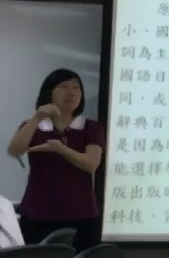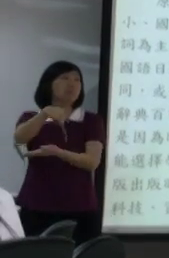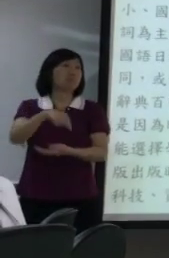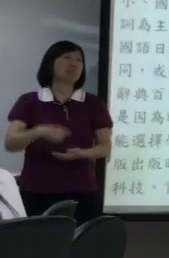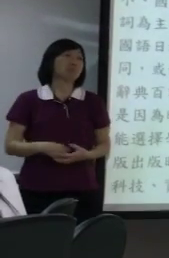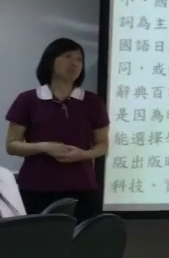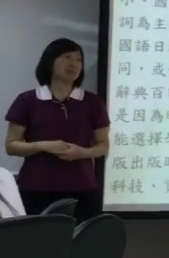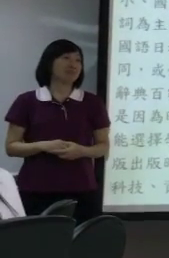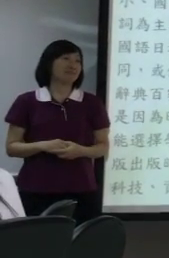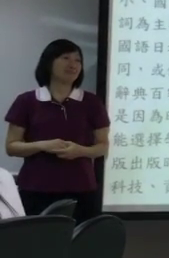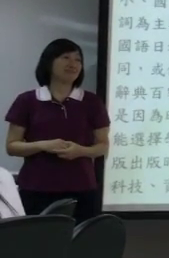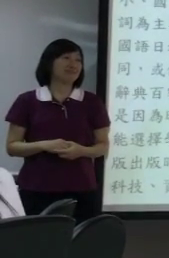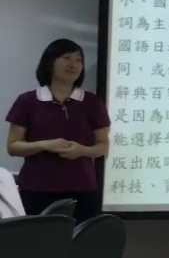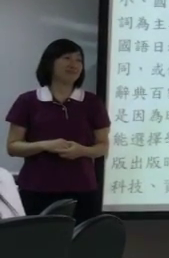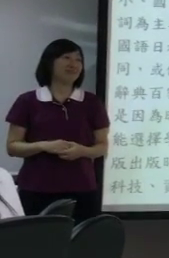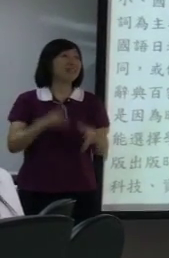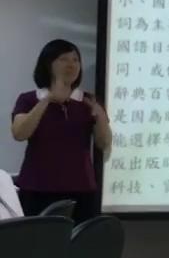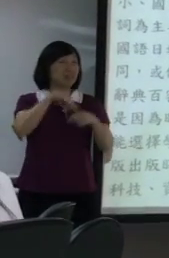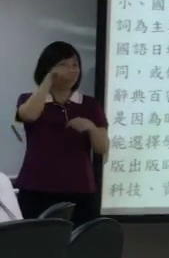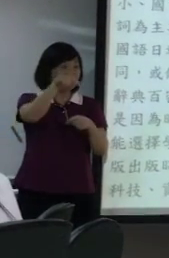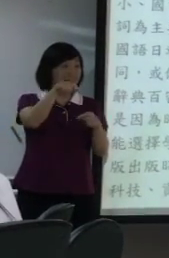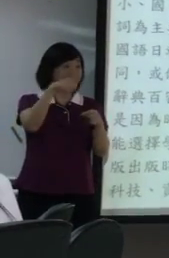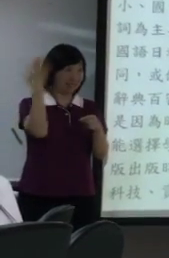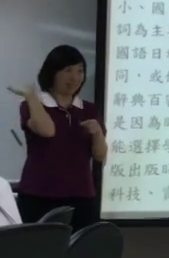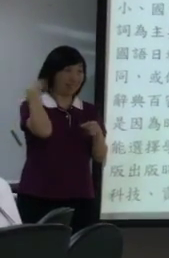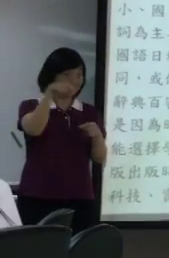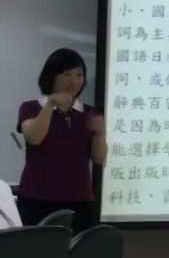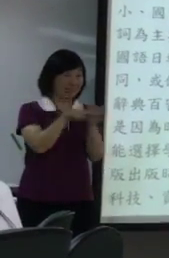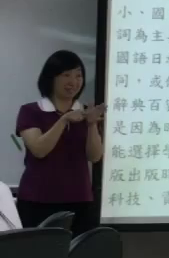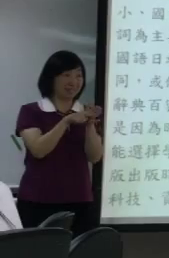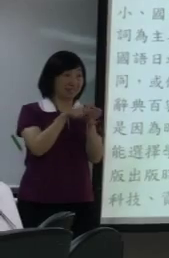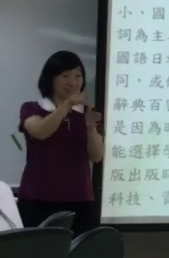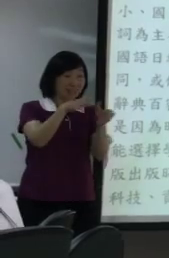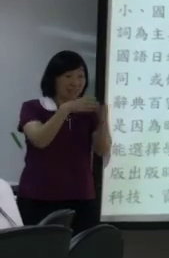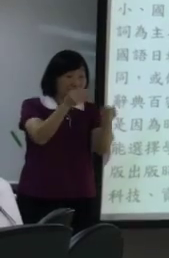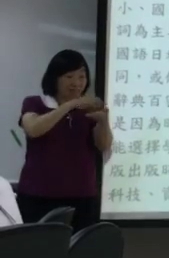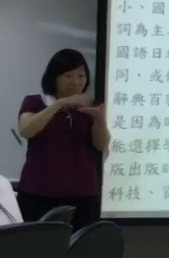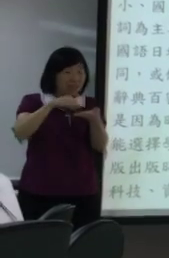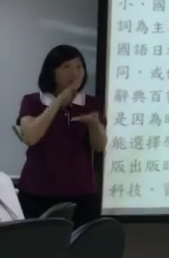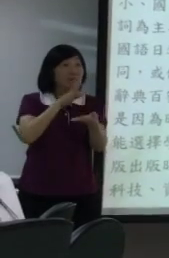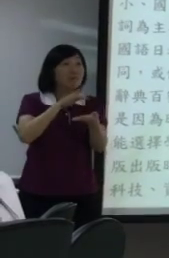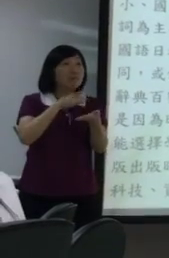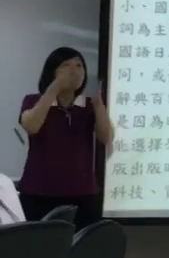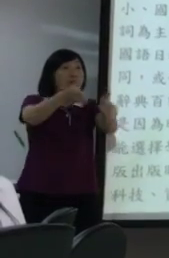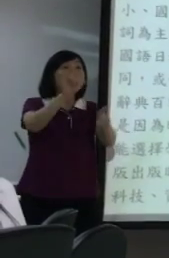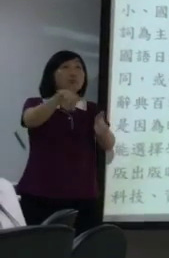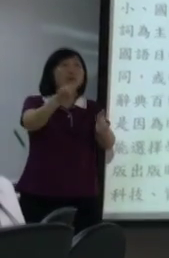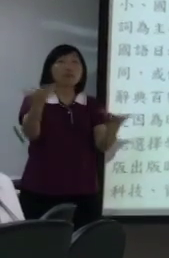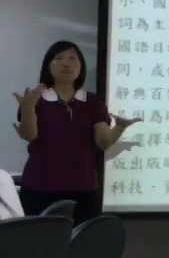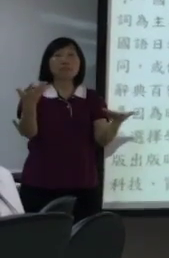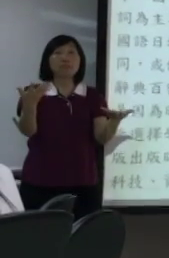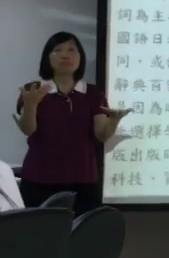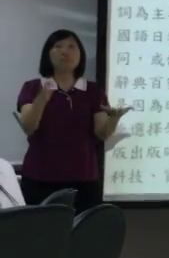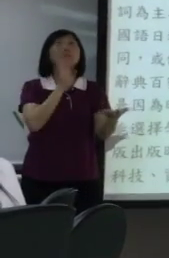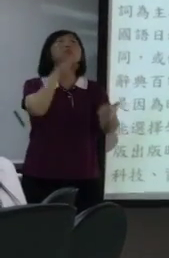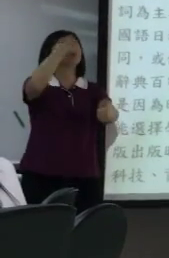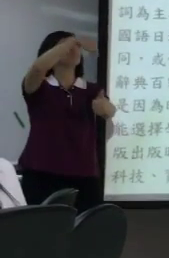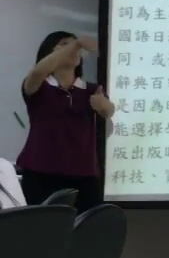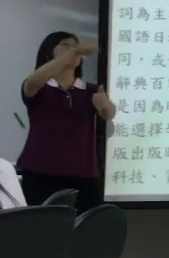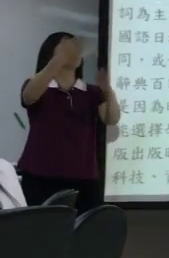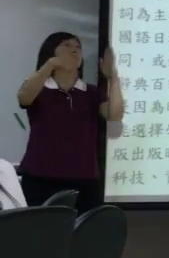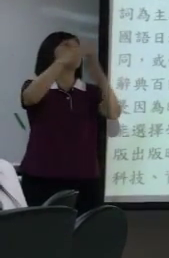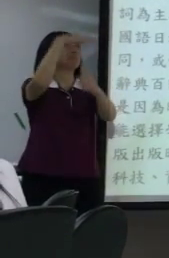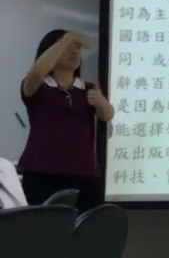9615个词汇。那当时的这些词汇是要做什么用？主要是做教学